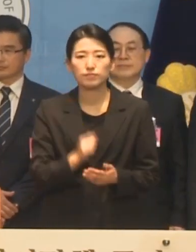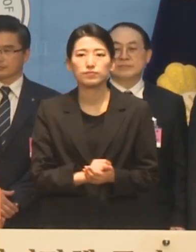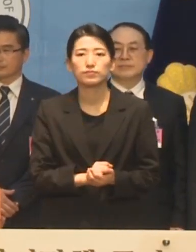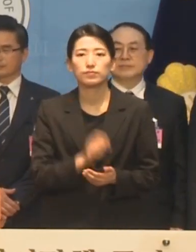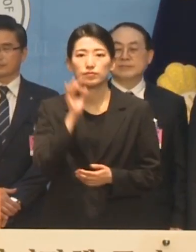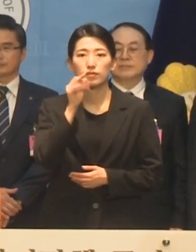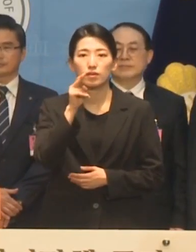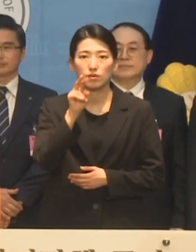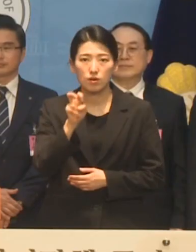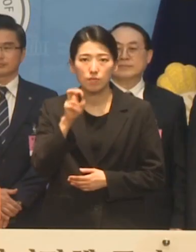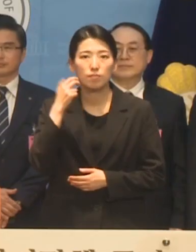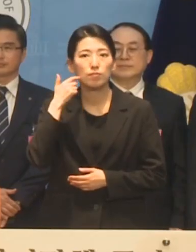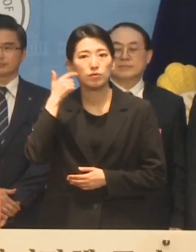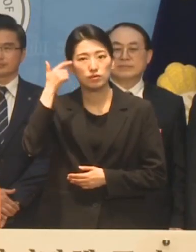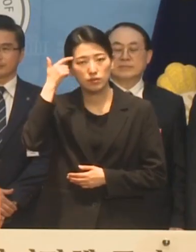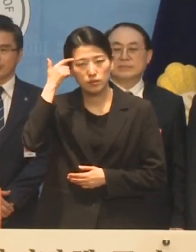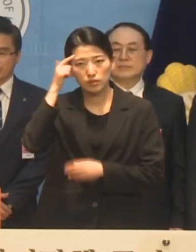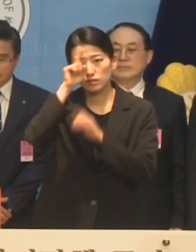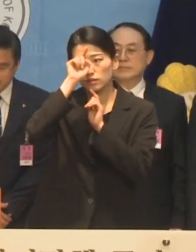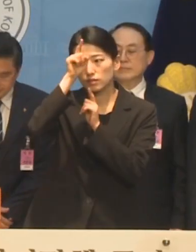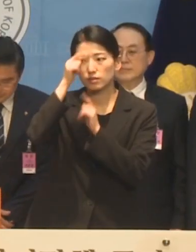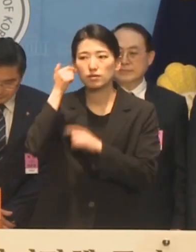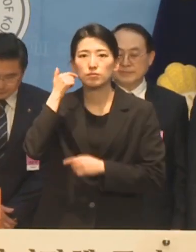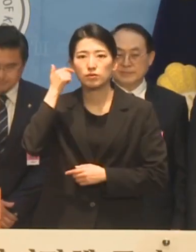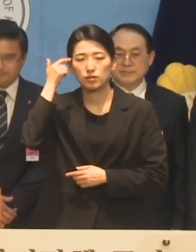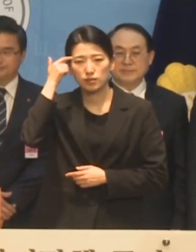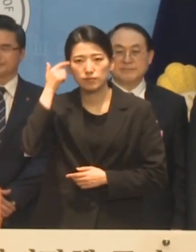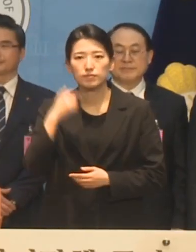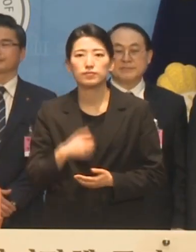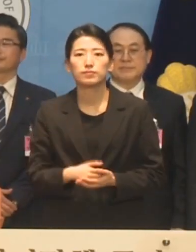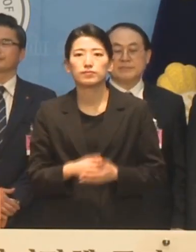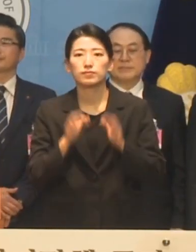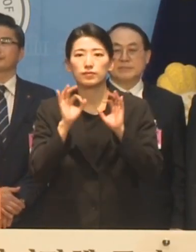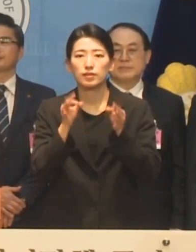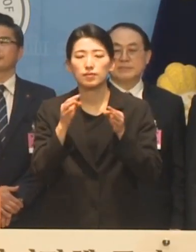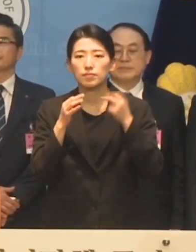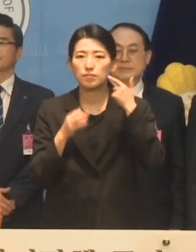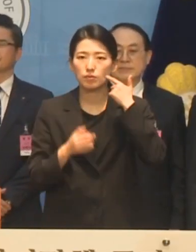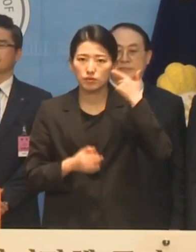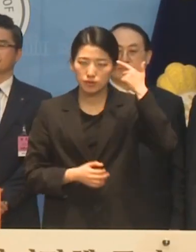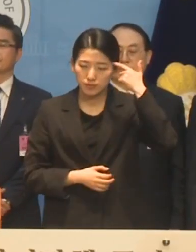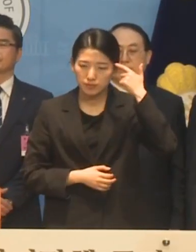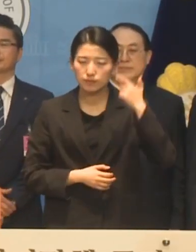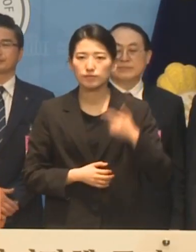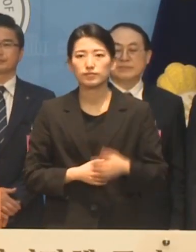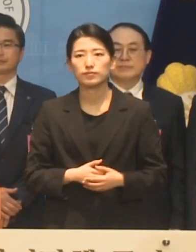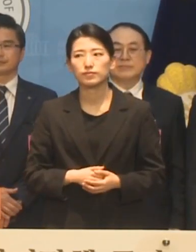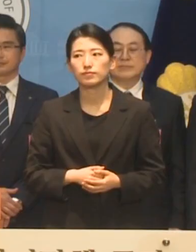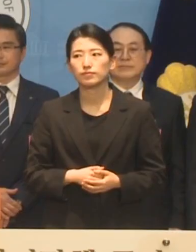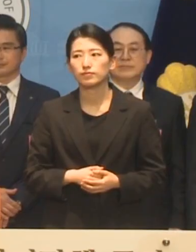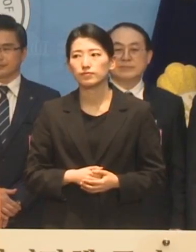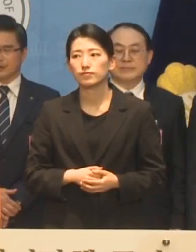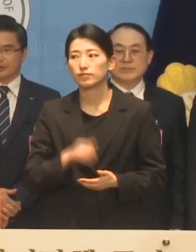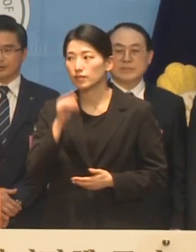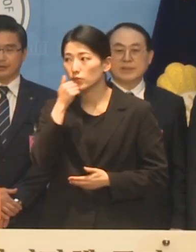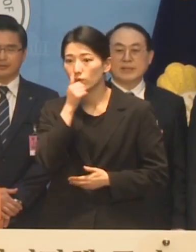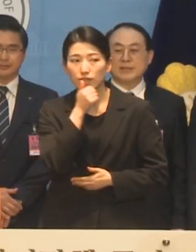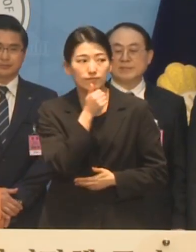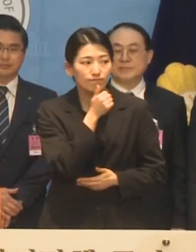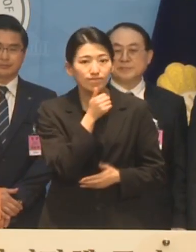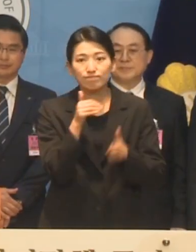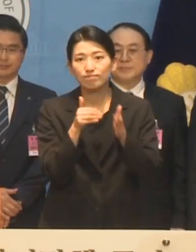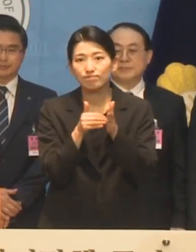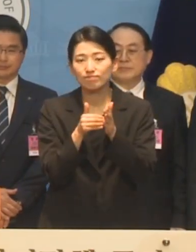염보연 목사님, 이훈 목사님, 김재탁 목사님, 다 소개됐나요? 네.